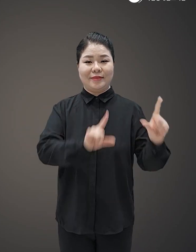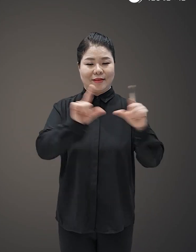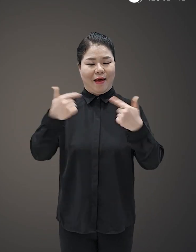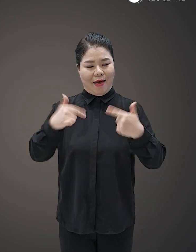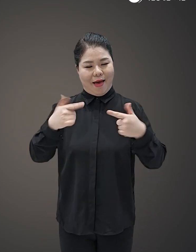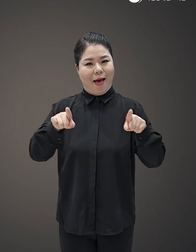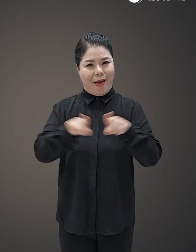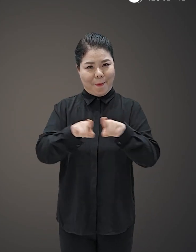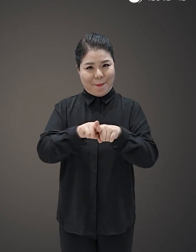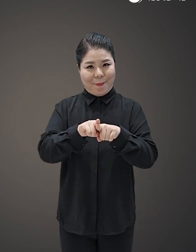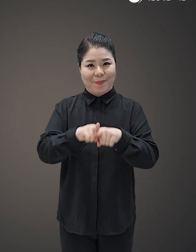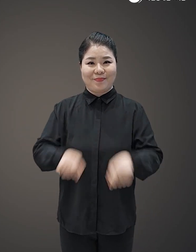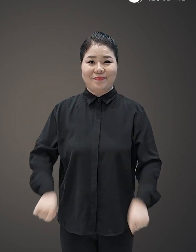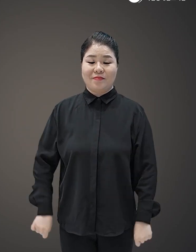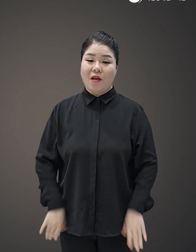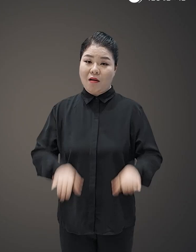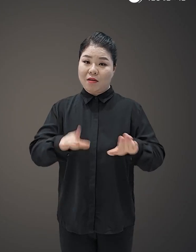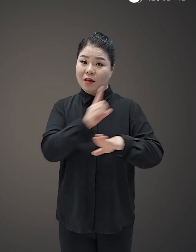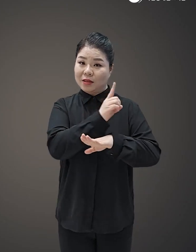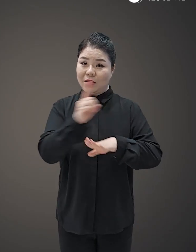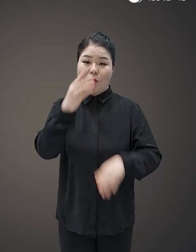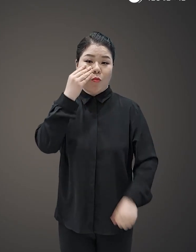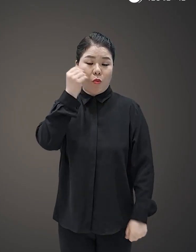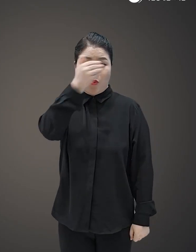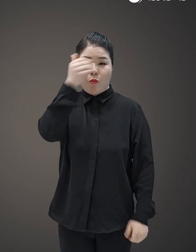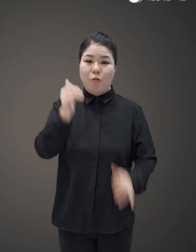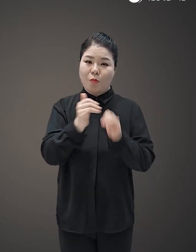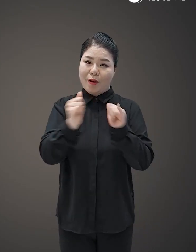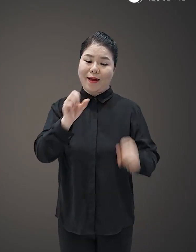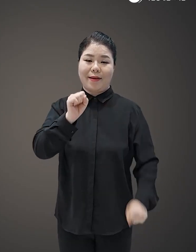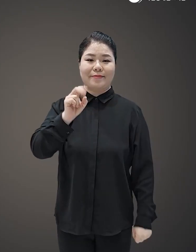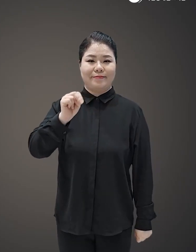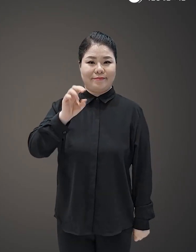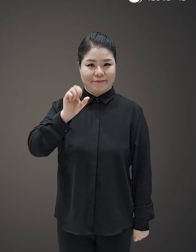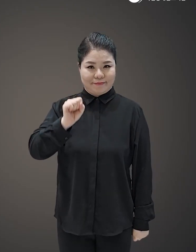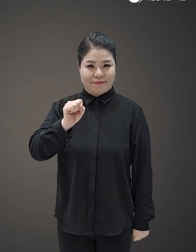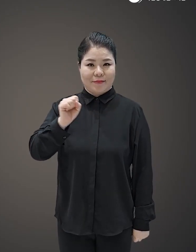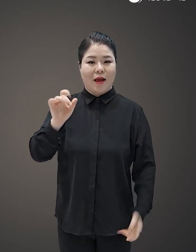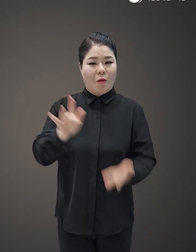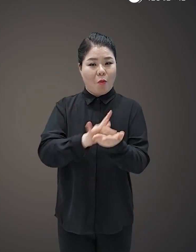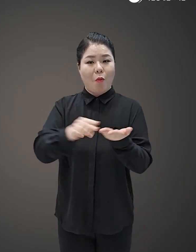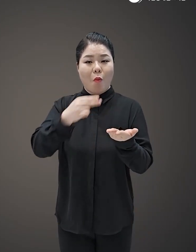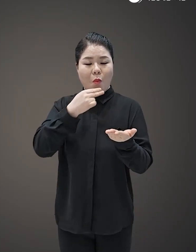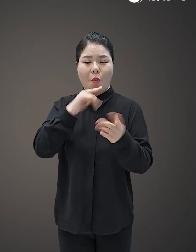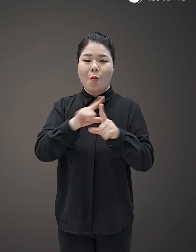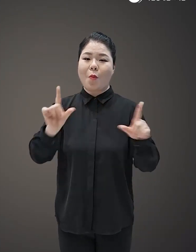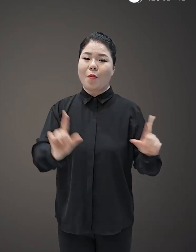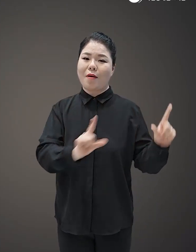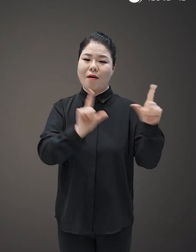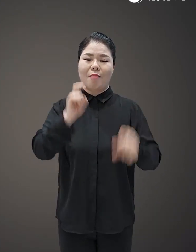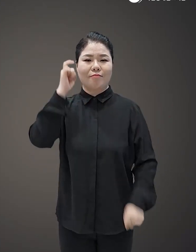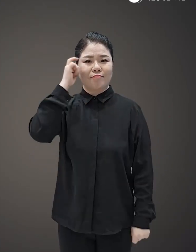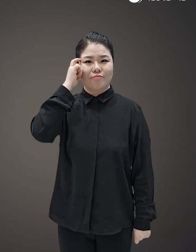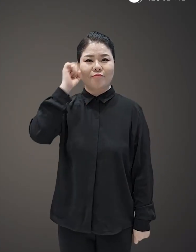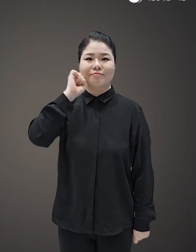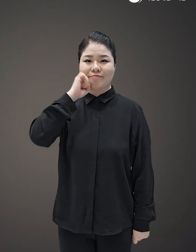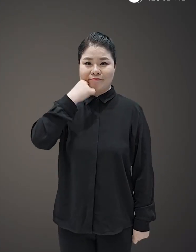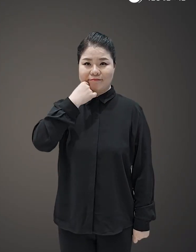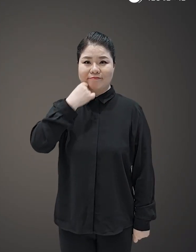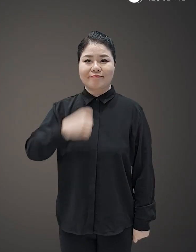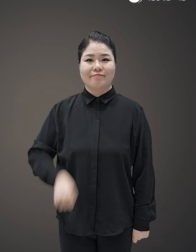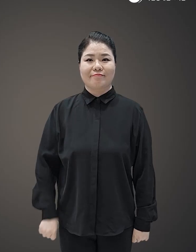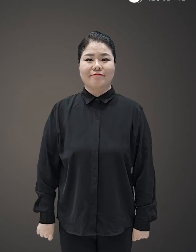24시간 우리의 일상을 지배하는 존재. 이제 디지털 네이티브 세대에게 SNS와 스마트폰 없는